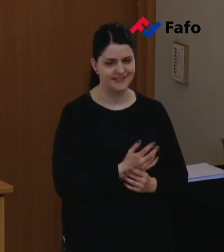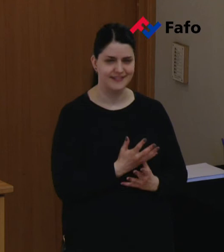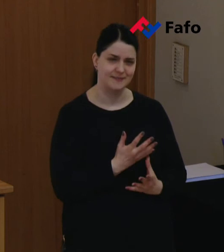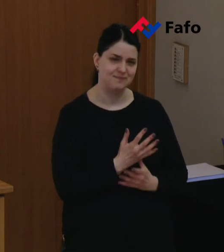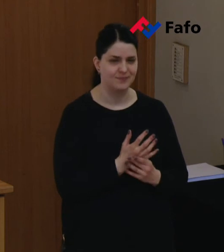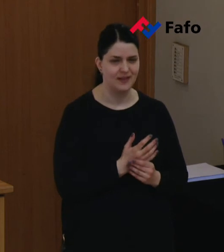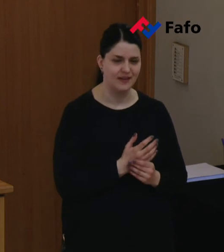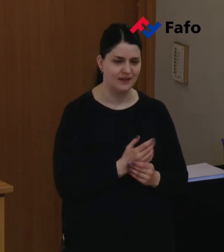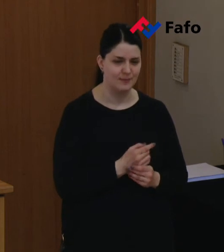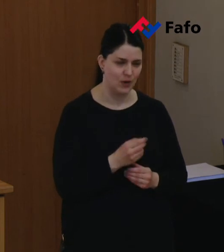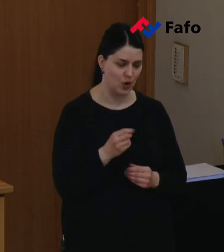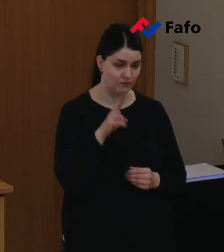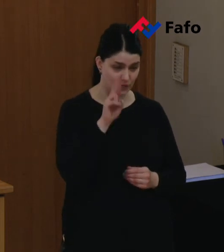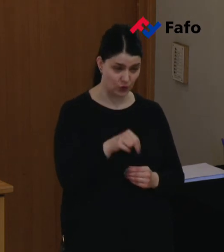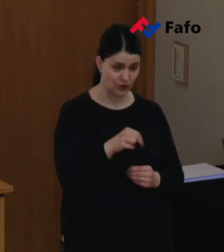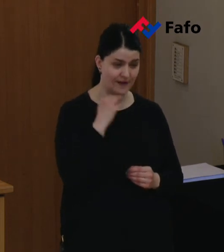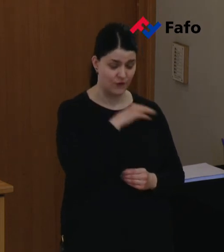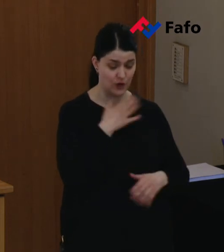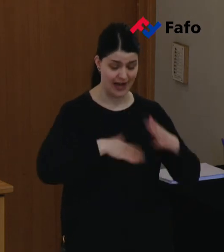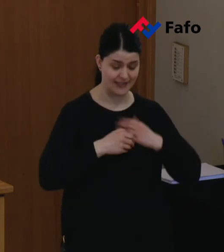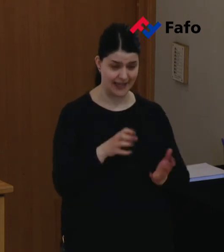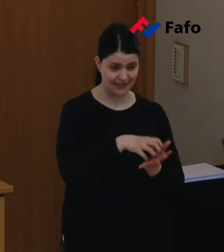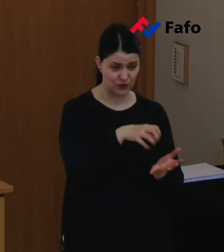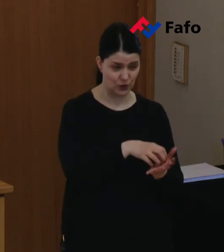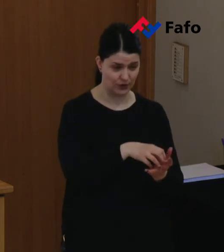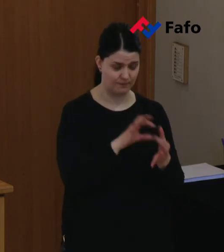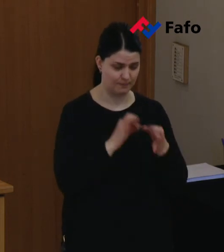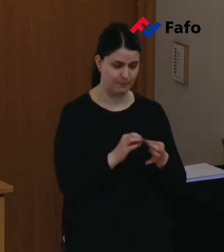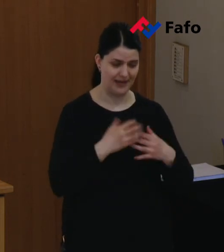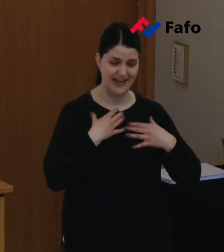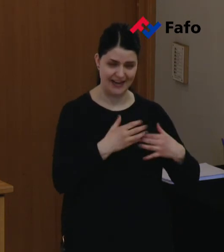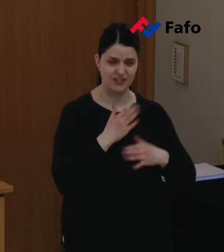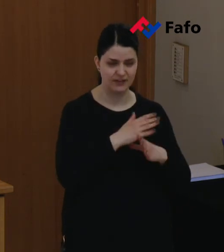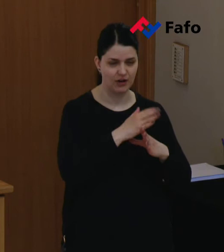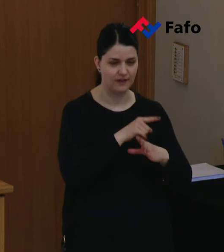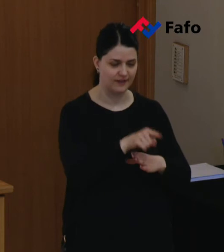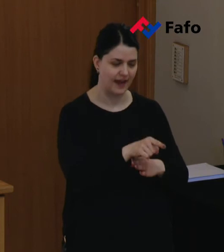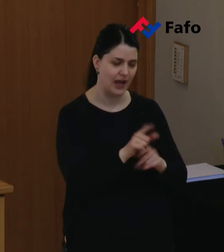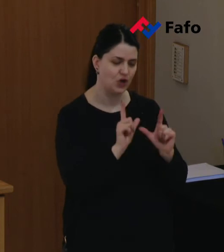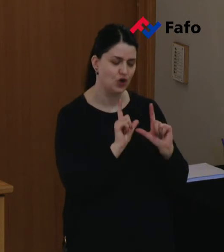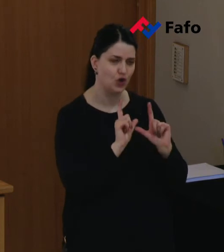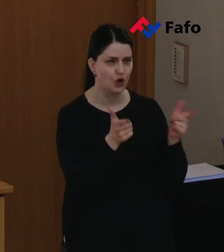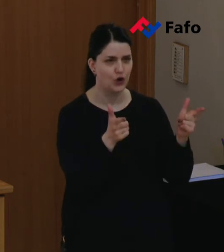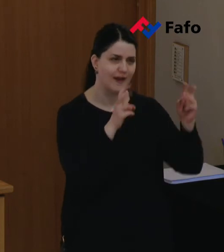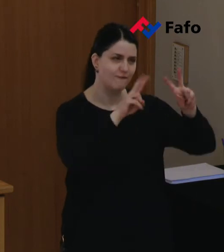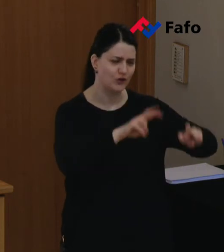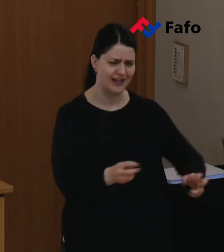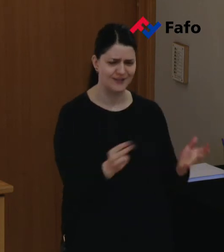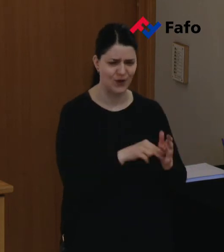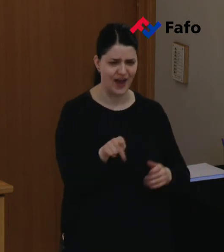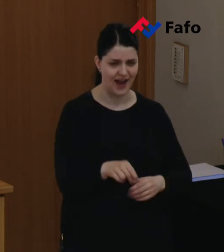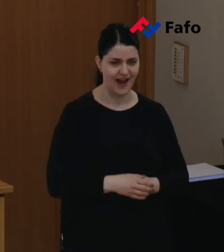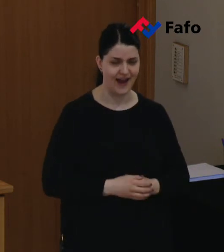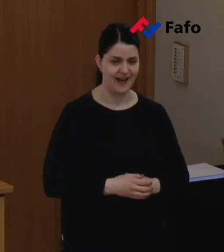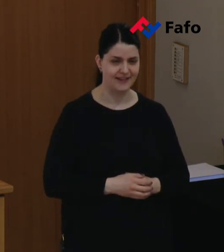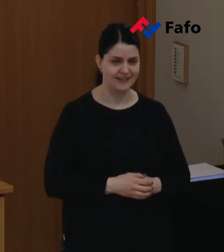Jeg gikk inn og så på Norsk Folkehelseinstitutt på livskvalitet. Da står det at det lykkeforskning. Mm.